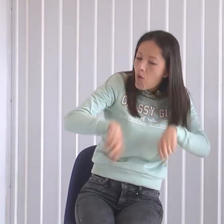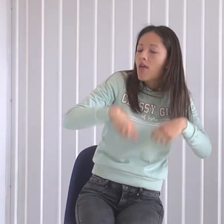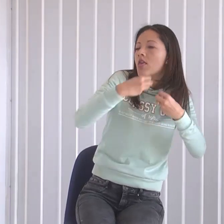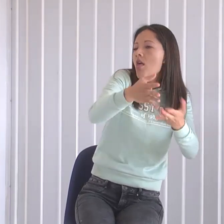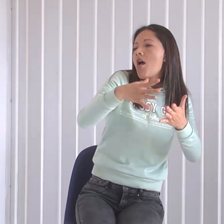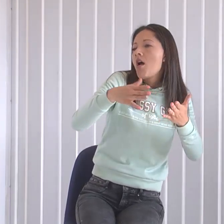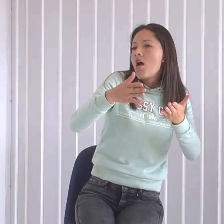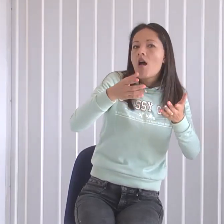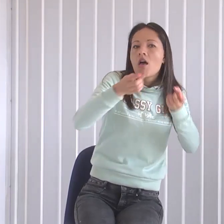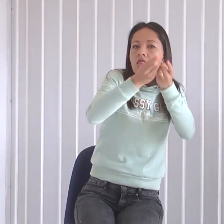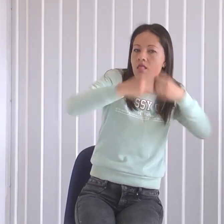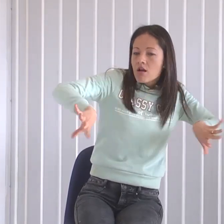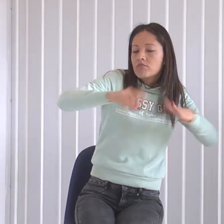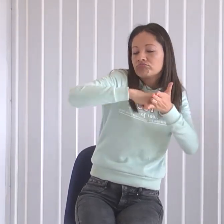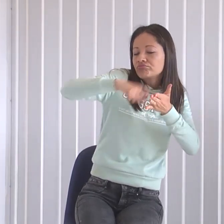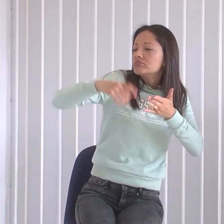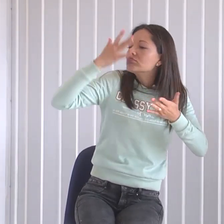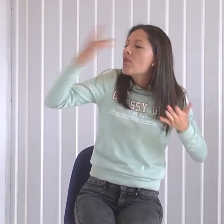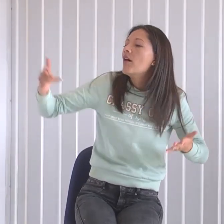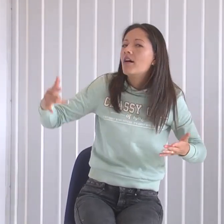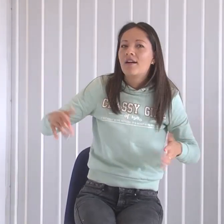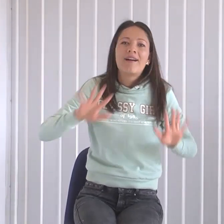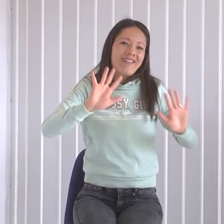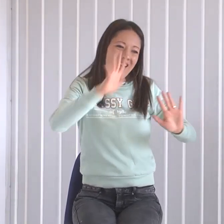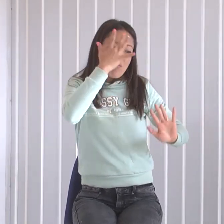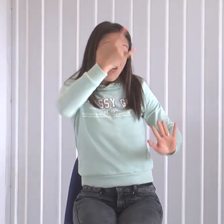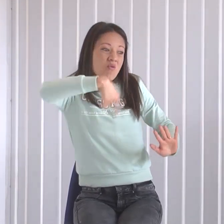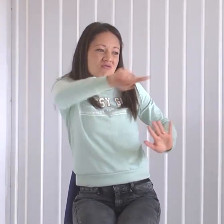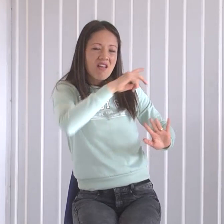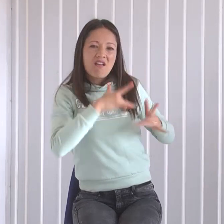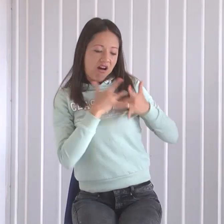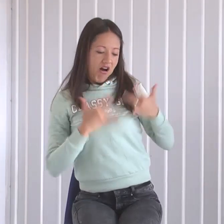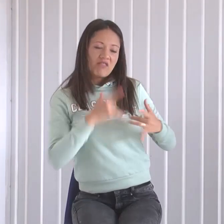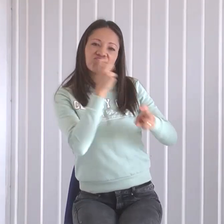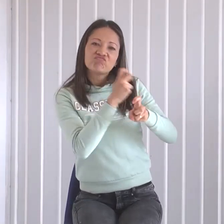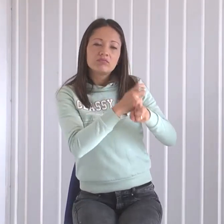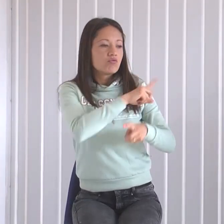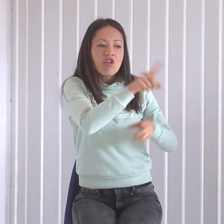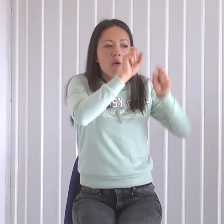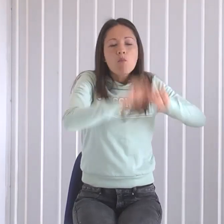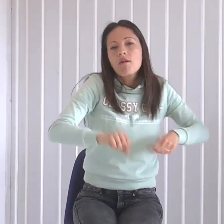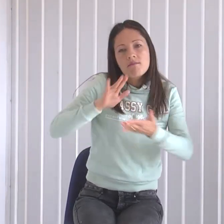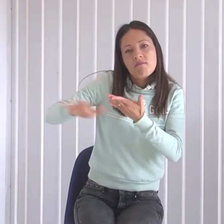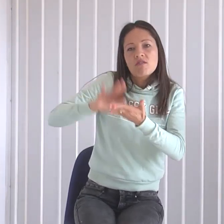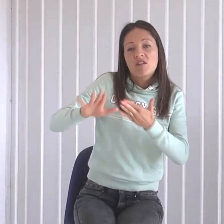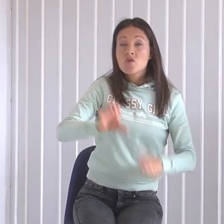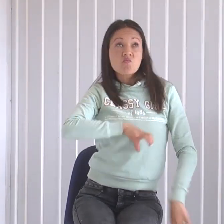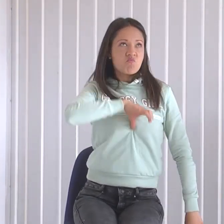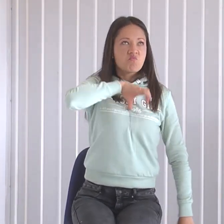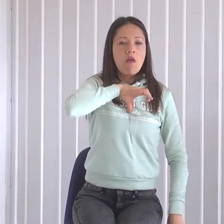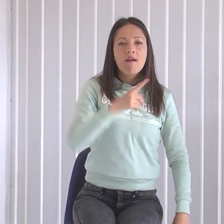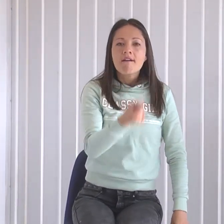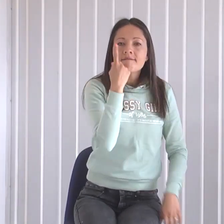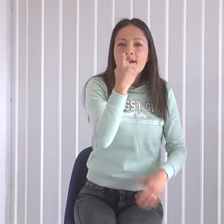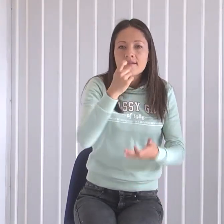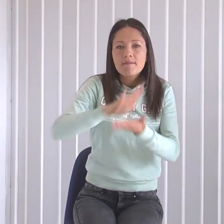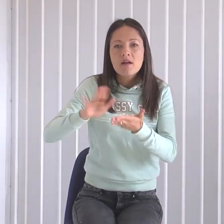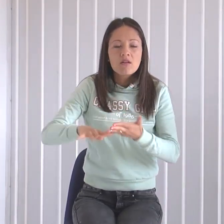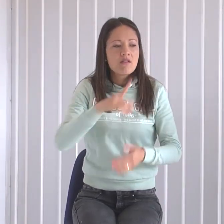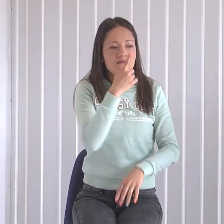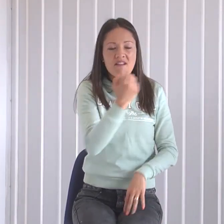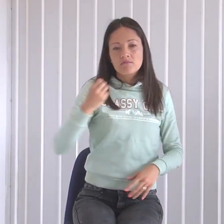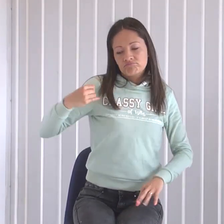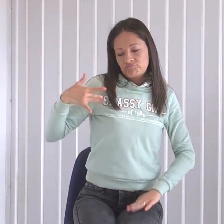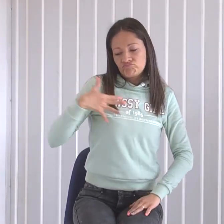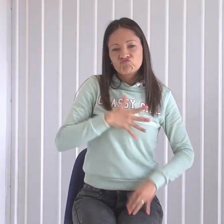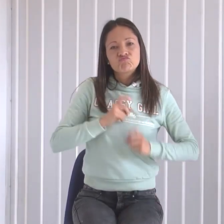por la dureza de su corazón. Porque ustedes no son capaces de perdonar. Porque ustedes no son capaces de brindar